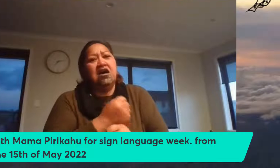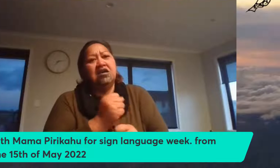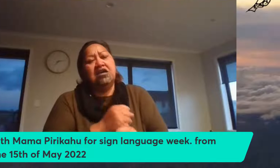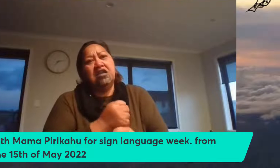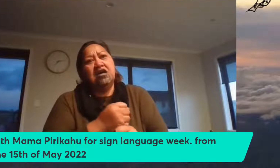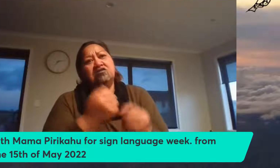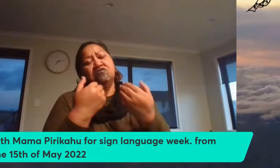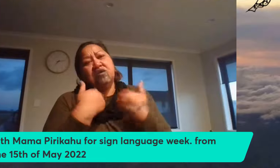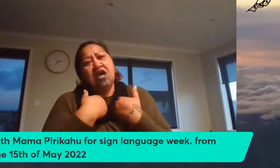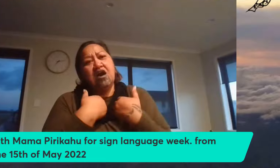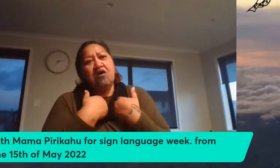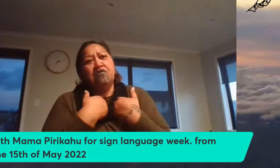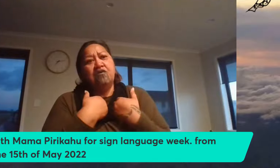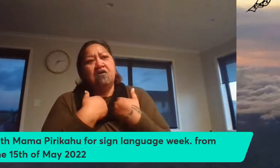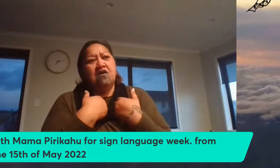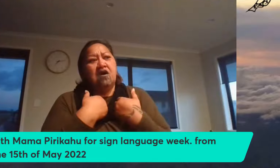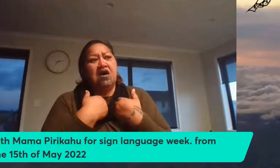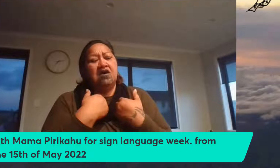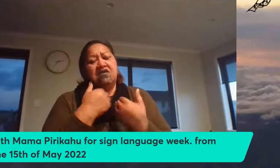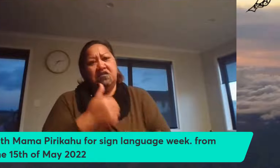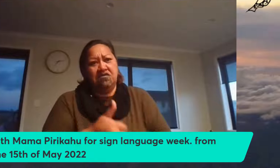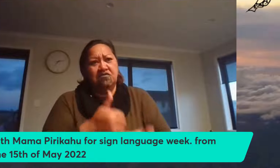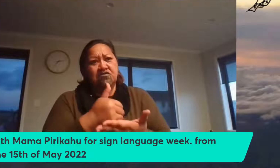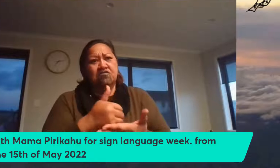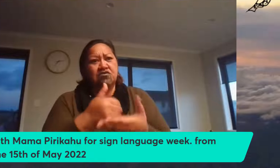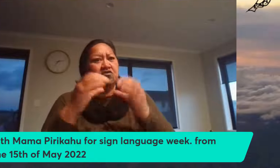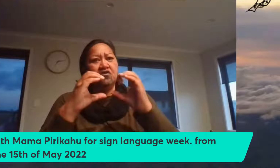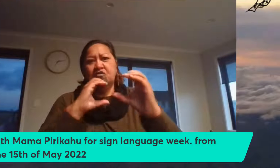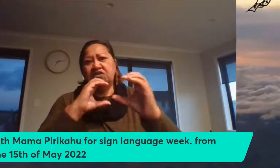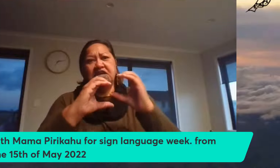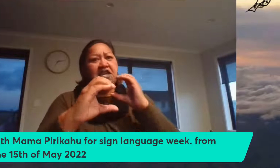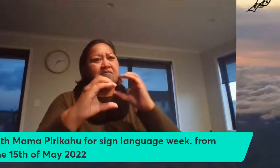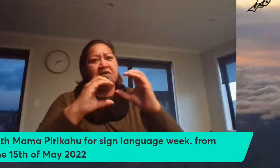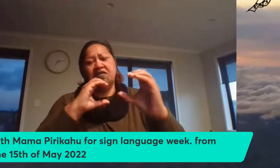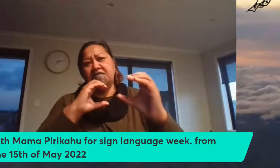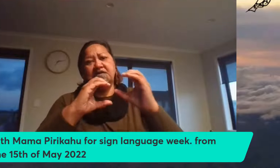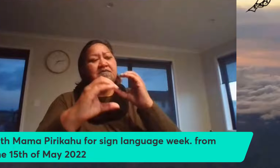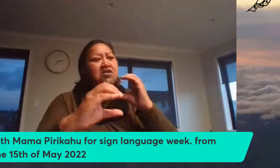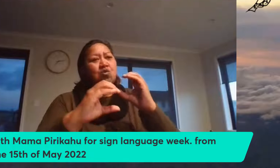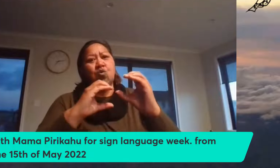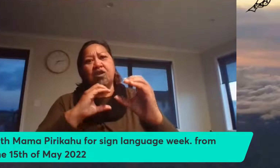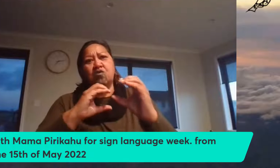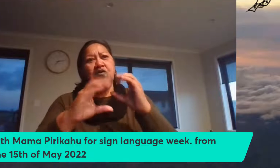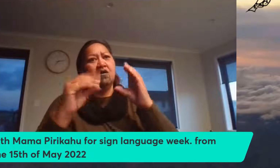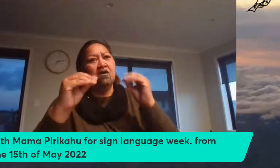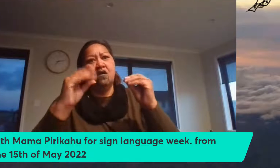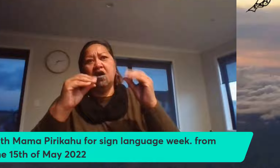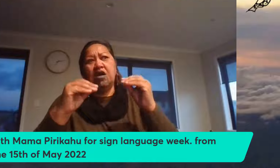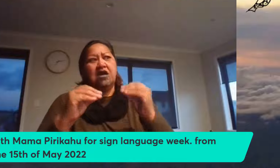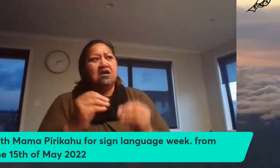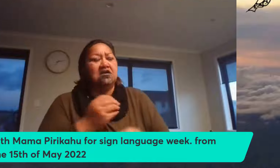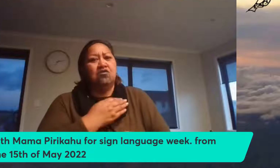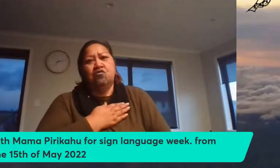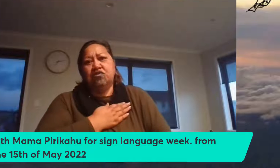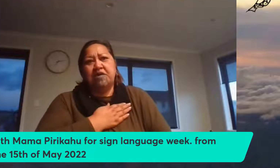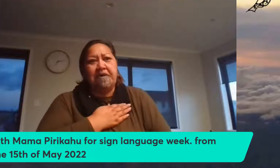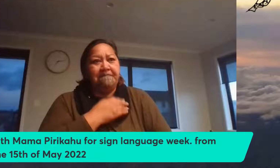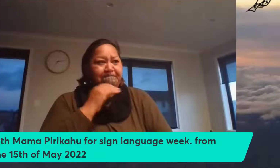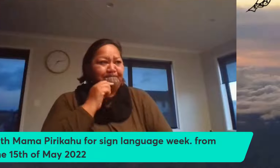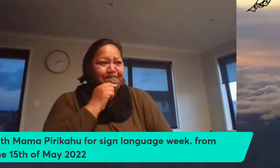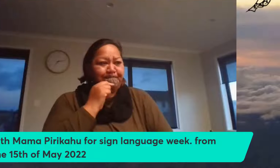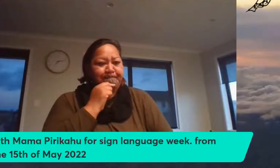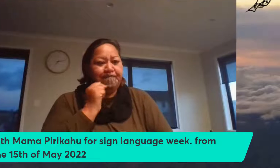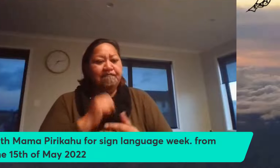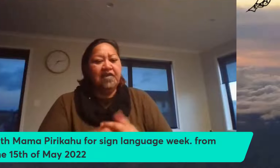hei ākina atu ia au ki te tautoko tonu o tēnei mea te piti kōrero ara ki tōku